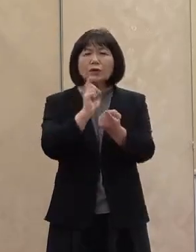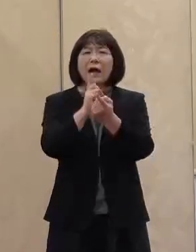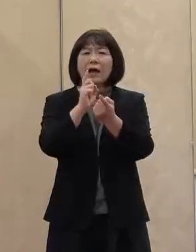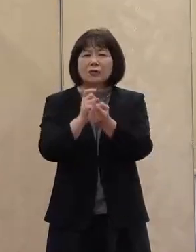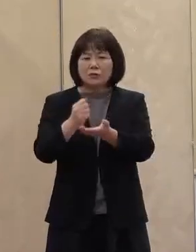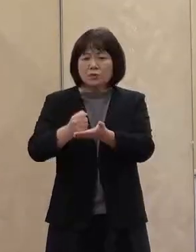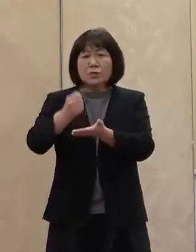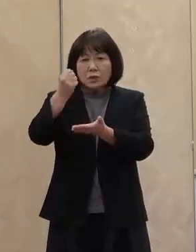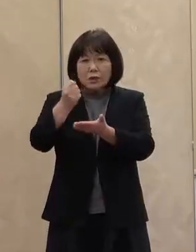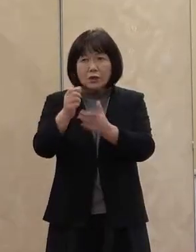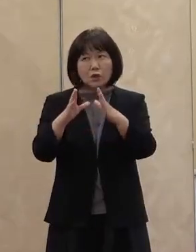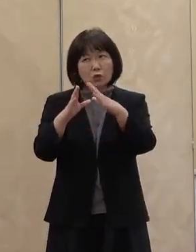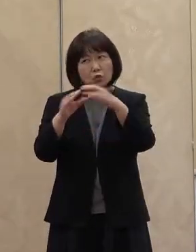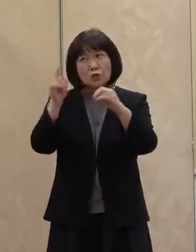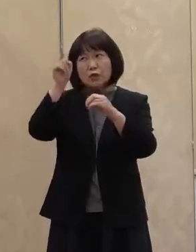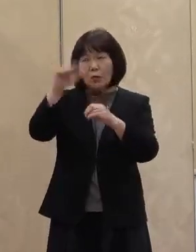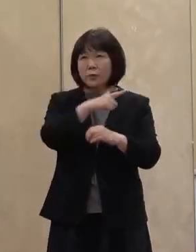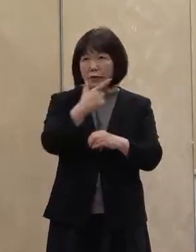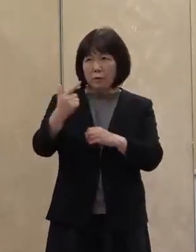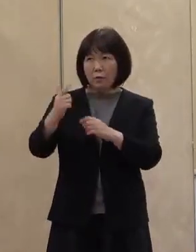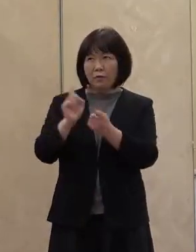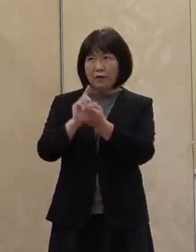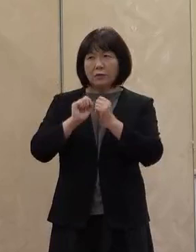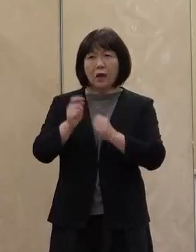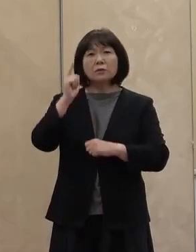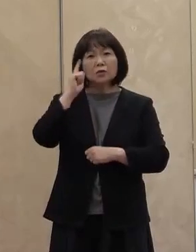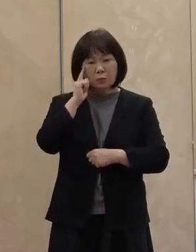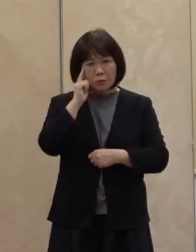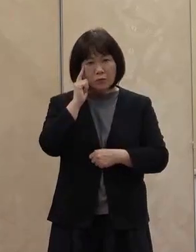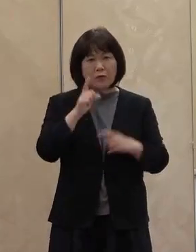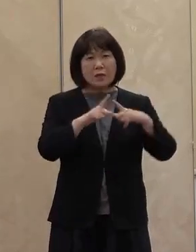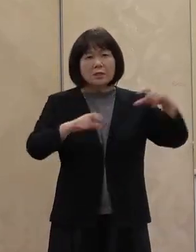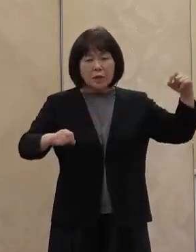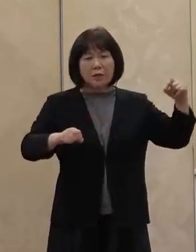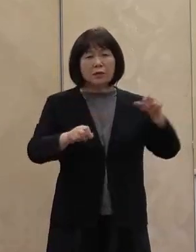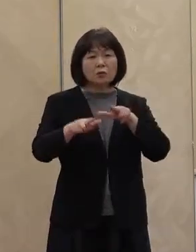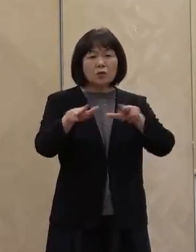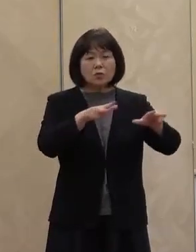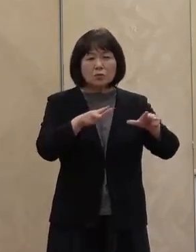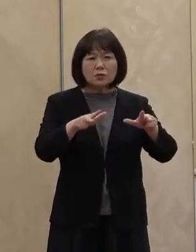さまざまこれから国も対策を取られると思いますし、全国の自治体自治会